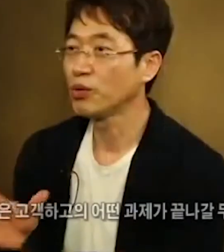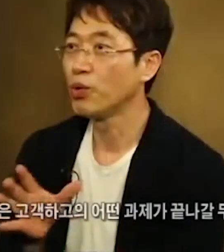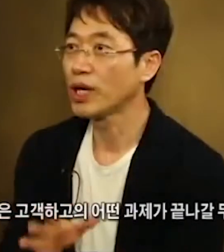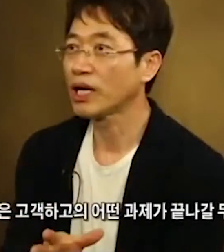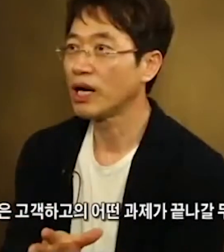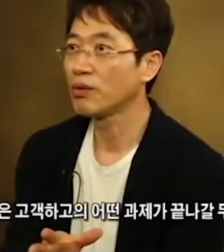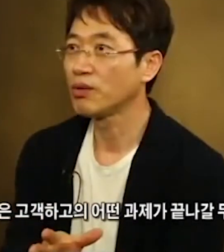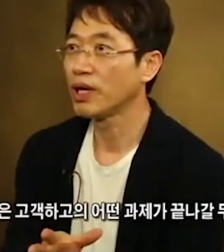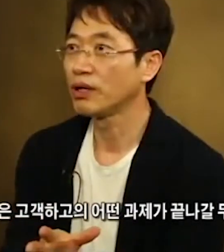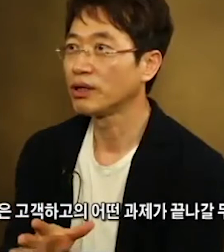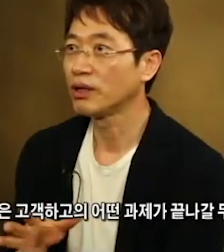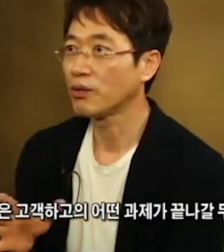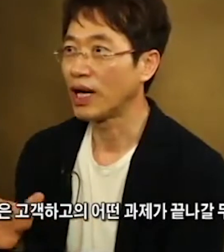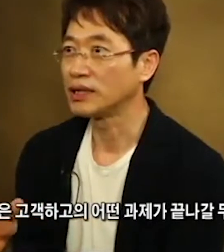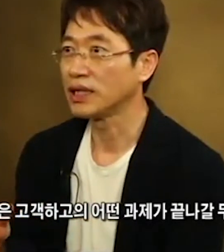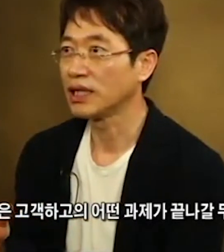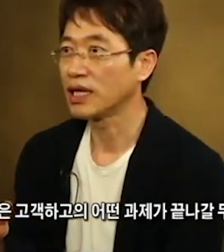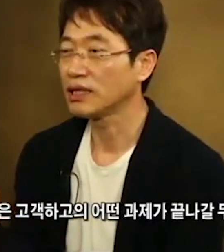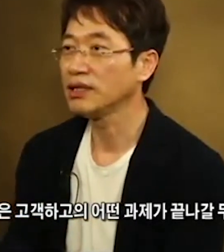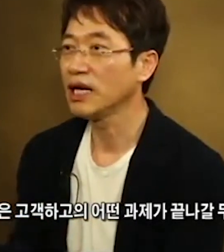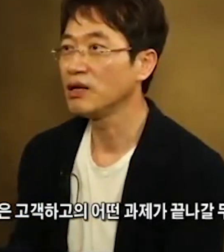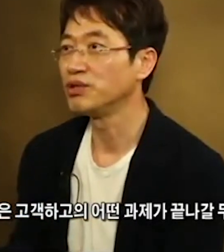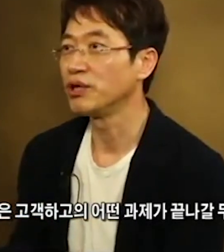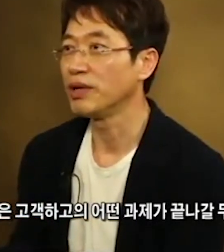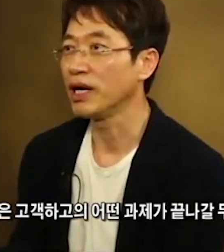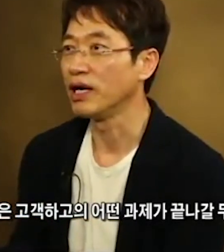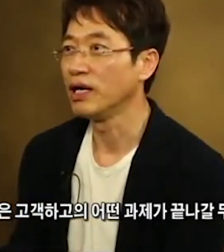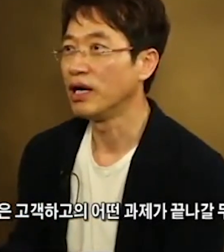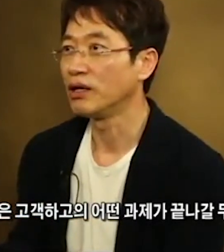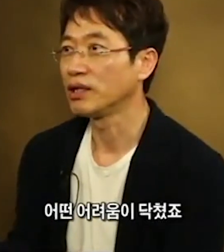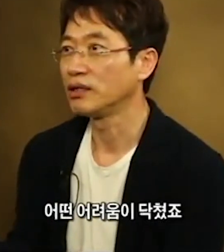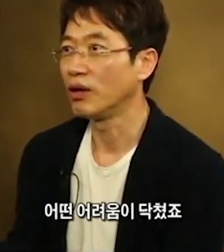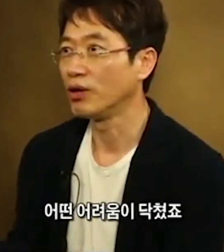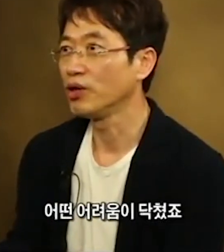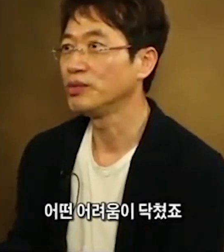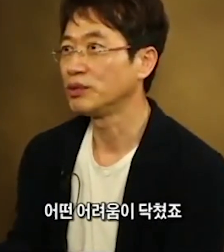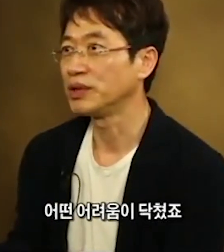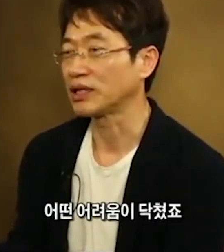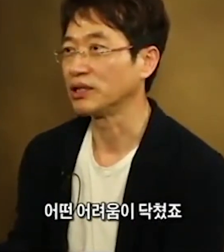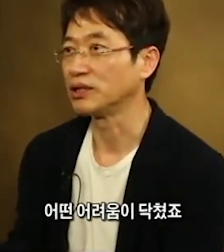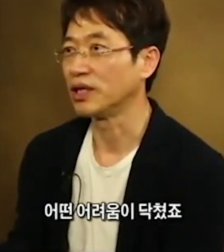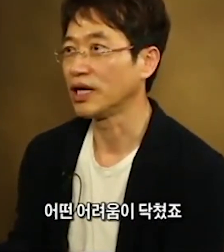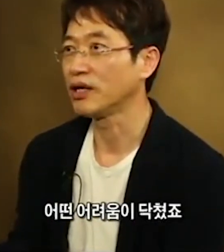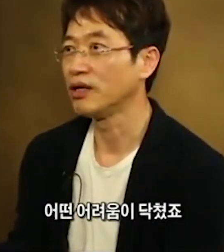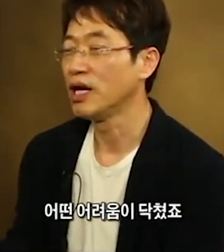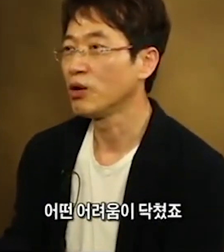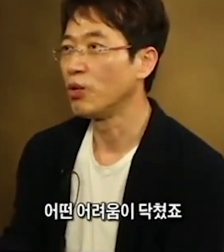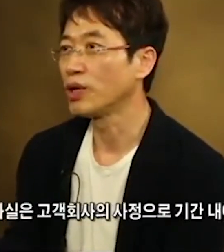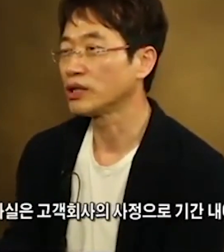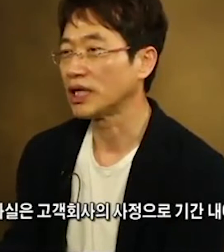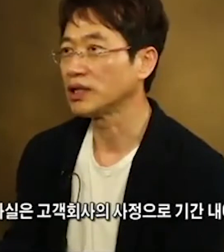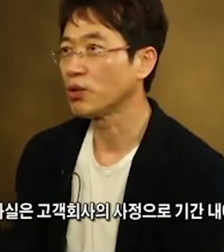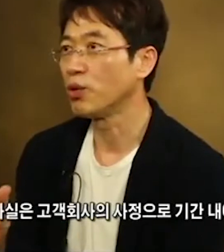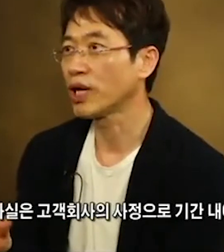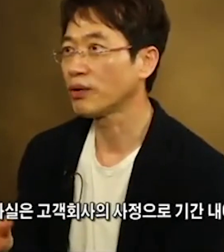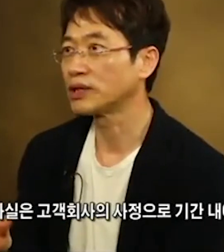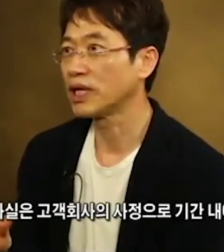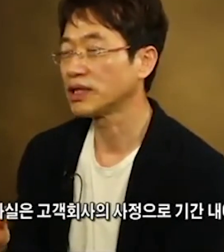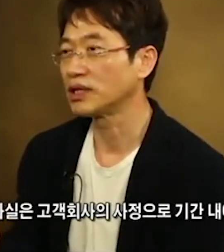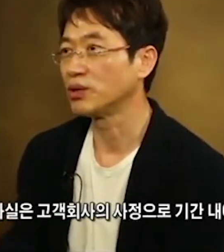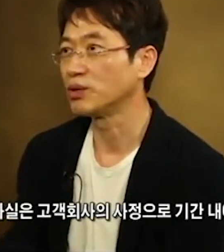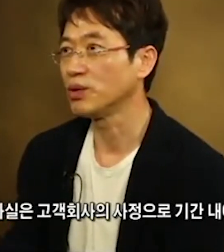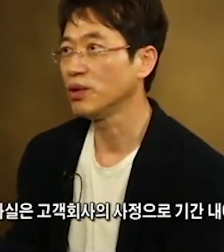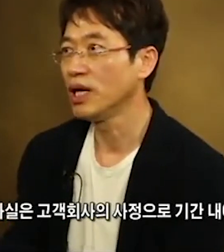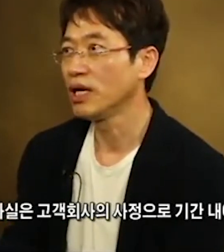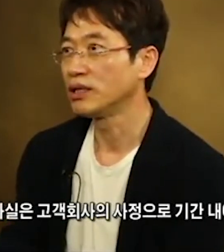한 번은 고객하고의 어떤 과제가 끝나갈 무렵에 어떤 어려움이 좀 닥쳤죠. 사실은 고객